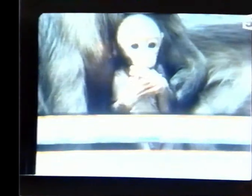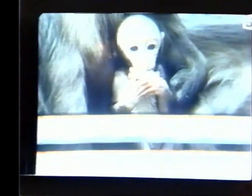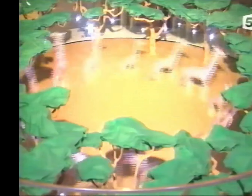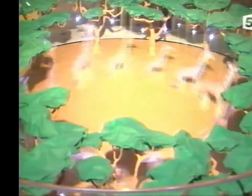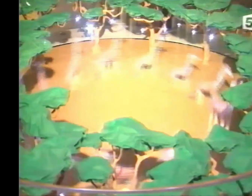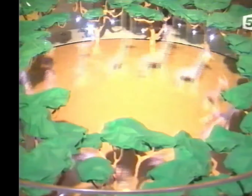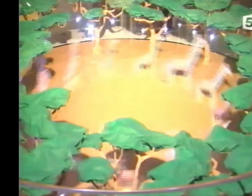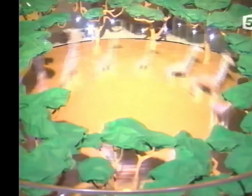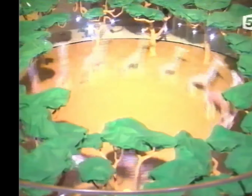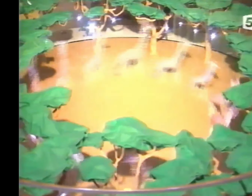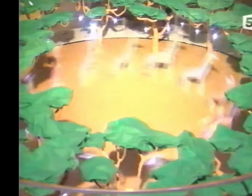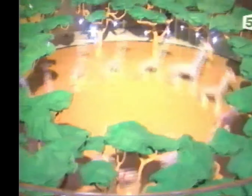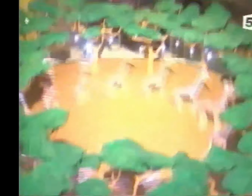98,4%.